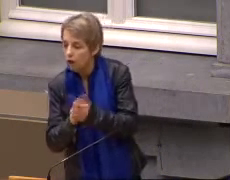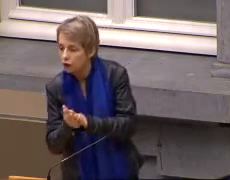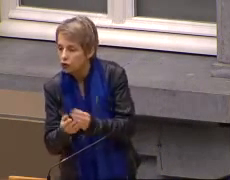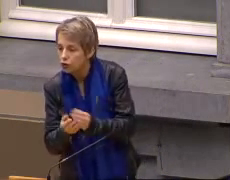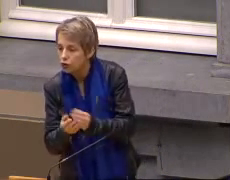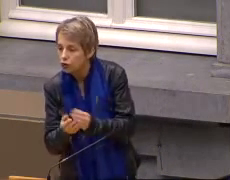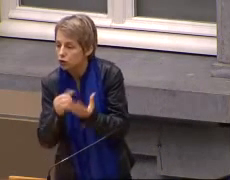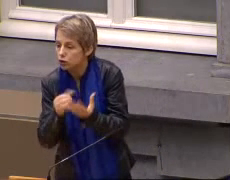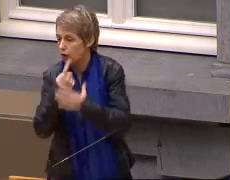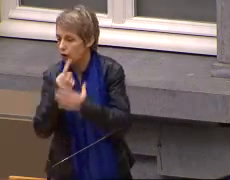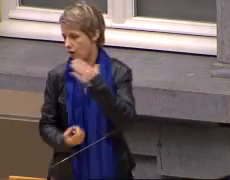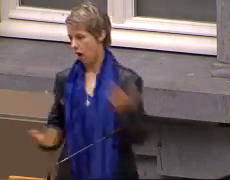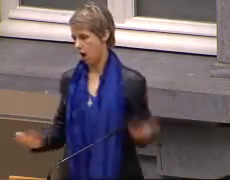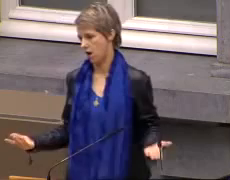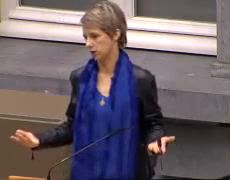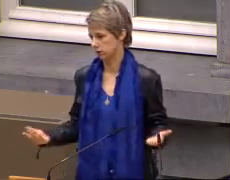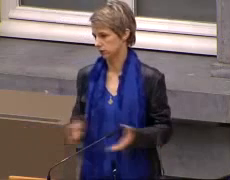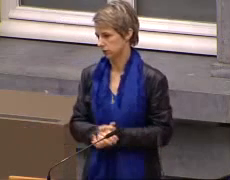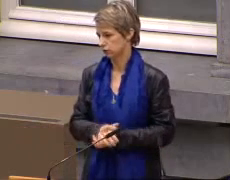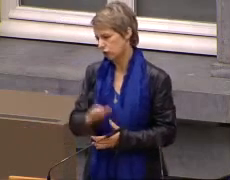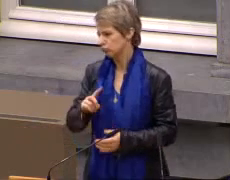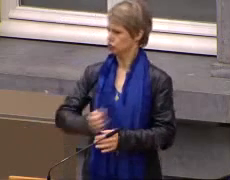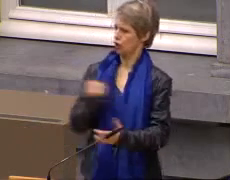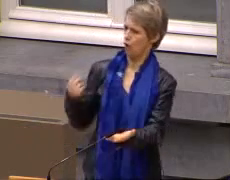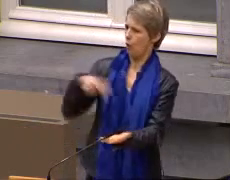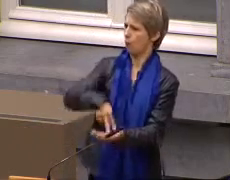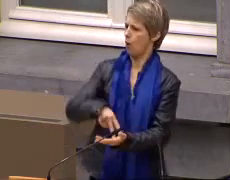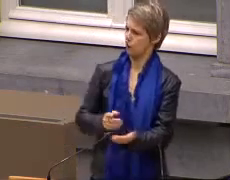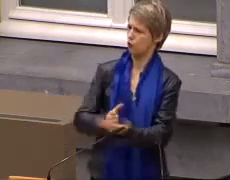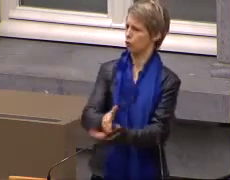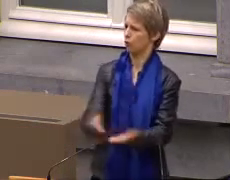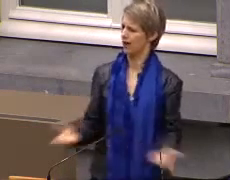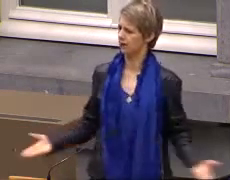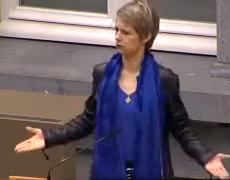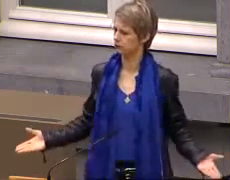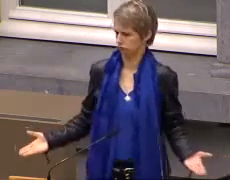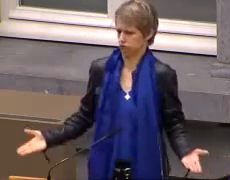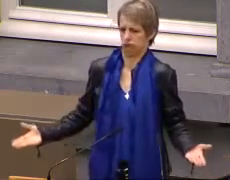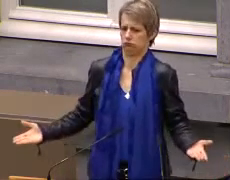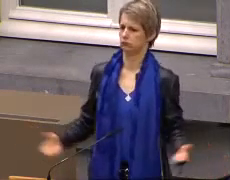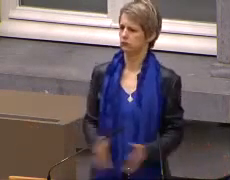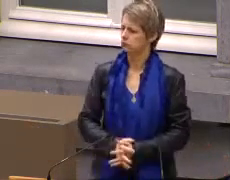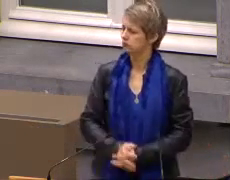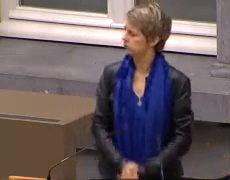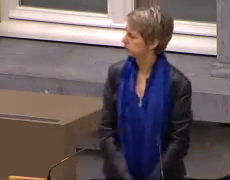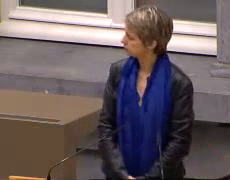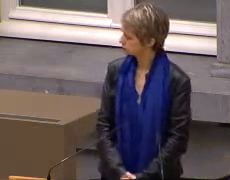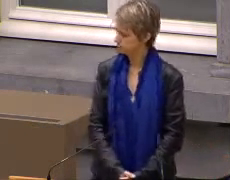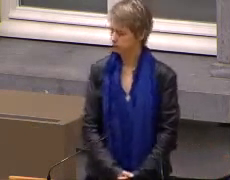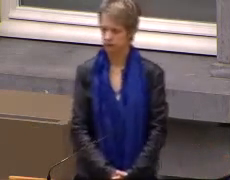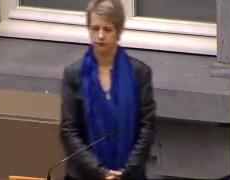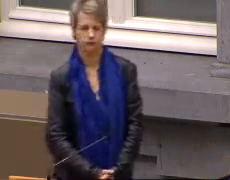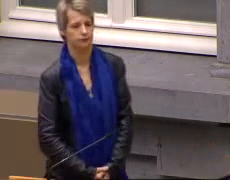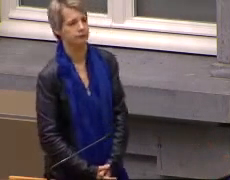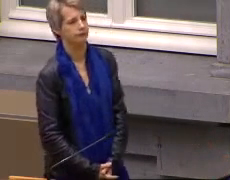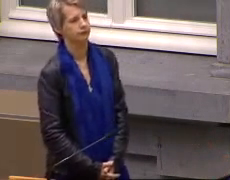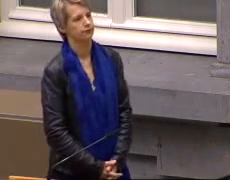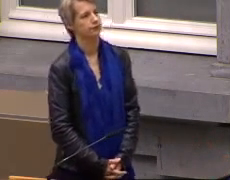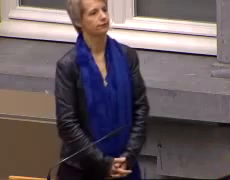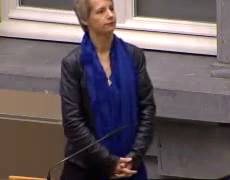tot onderhandeling naar een oplossing gefaald hebben. En dan moet je toch durven opkomen voor uw rechten. Van